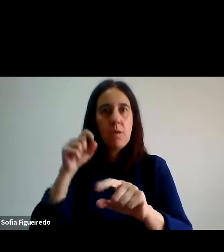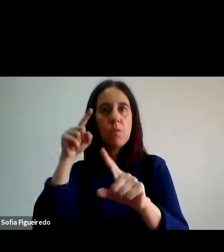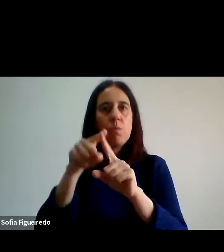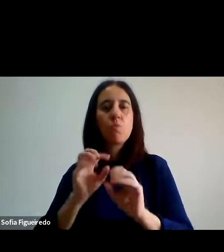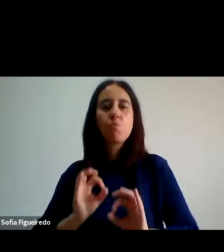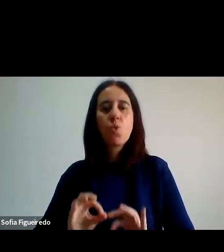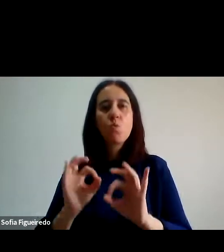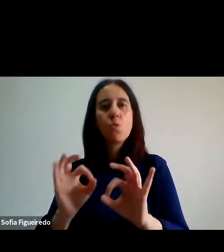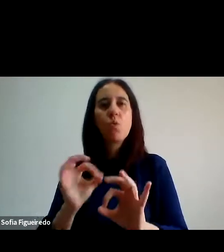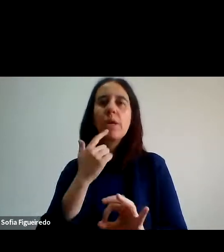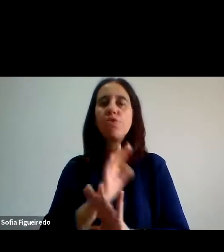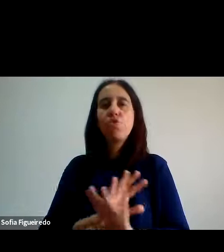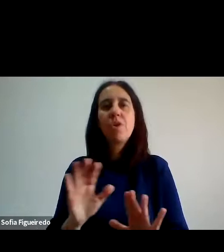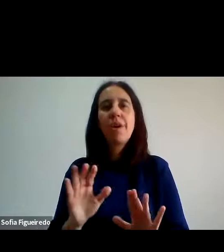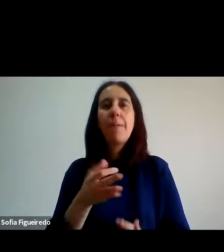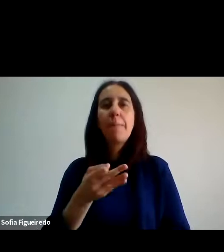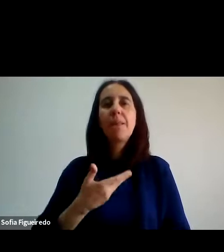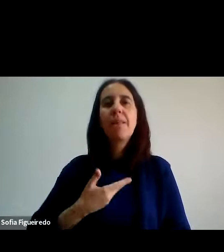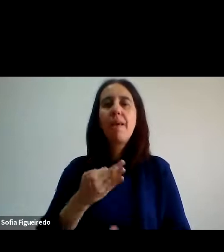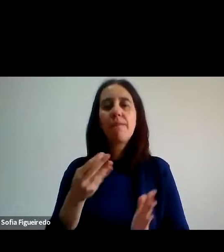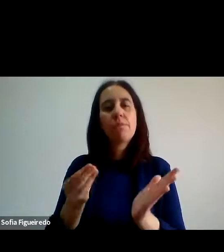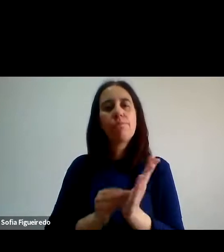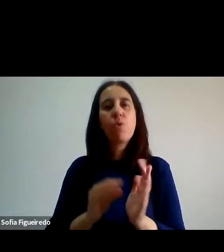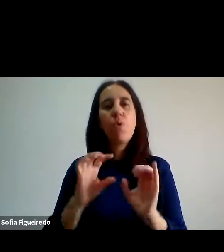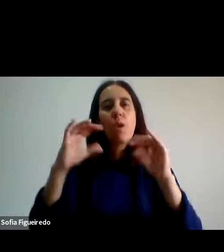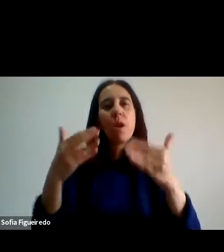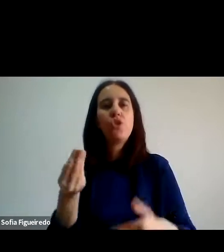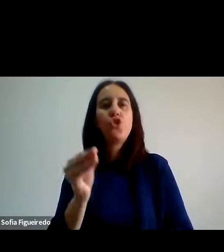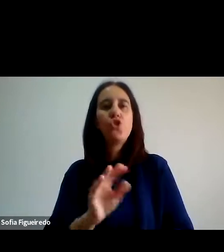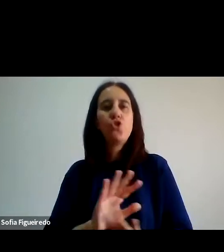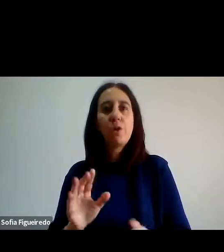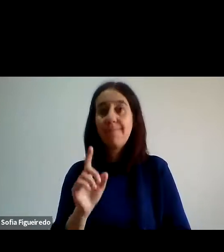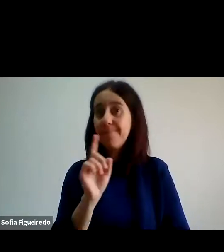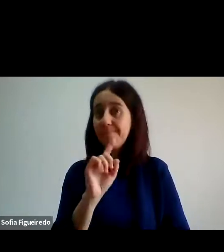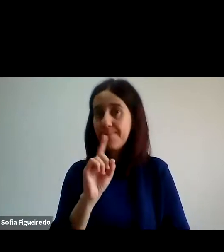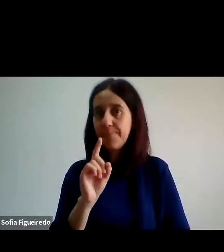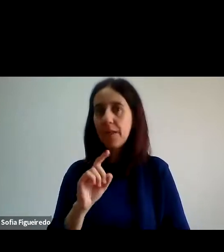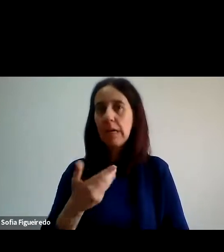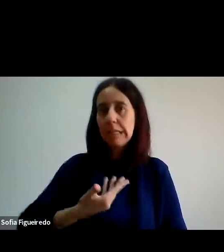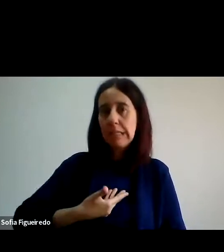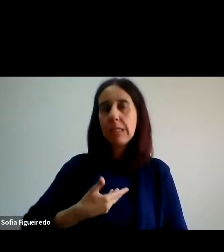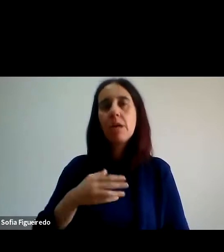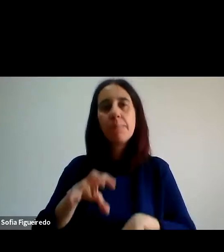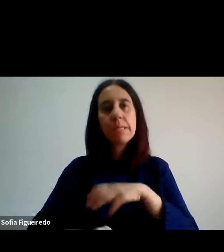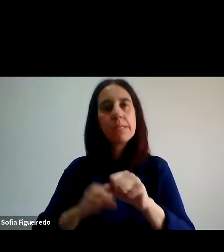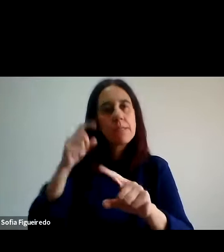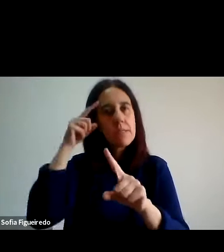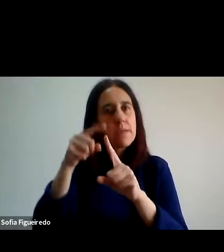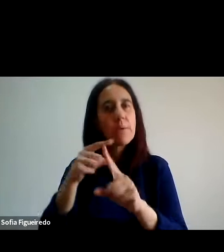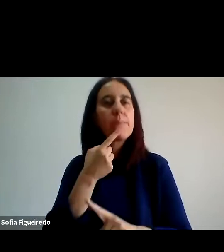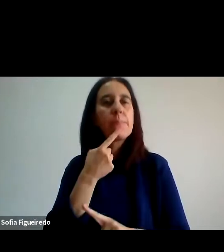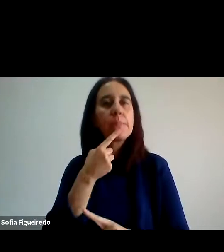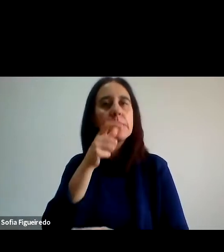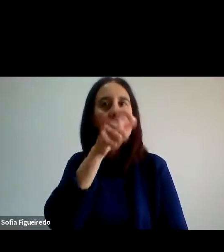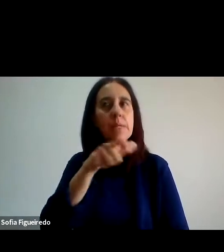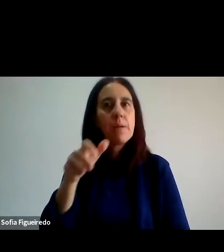que está feito, não é passar para PDF e colocar online e dizer que está online. Não, cumprir a nossa missão é saber que os cidadãos percebem o